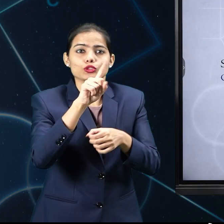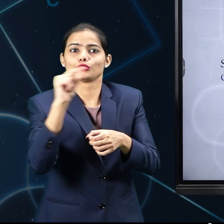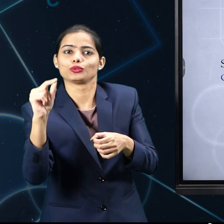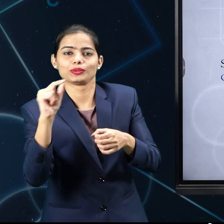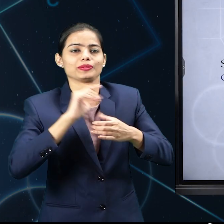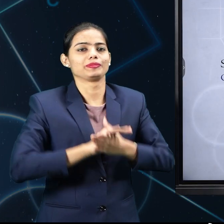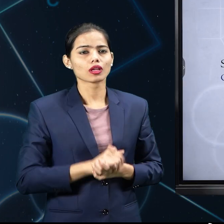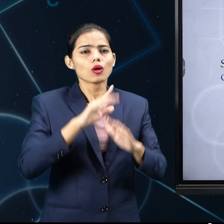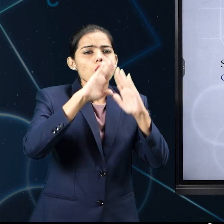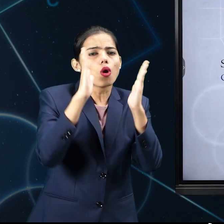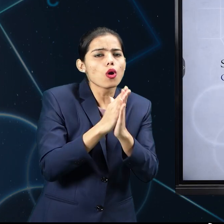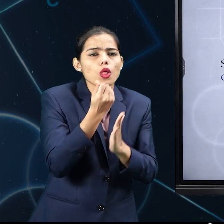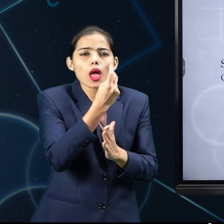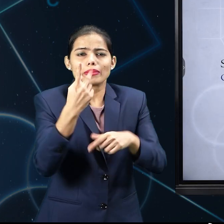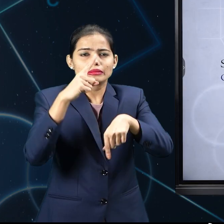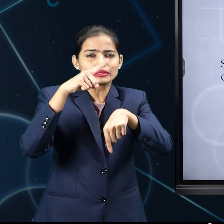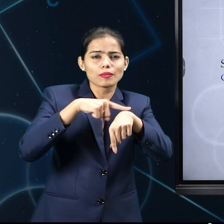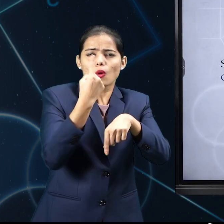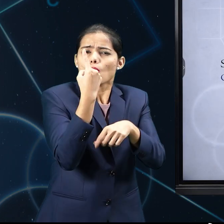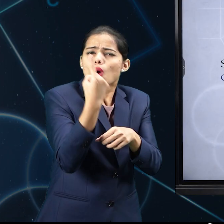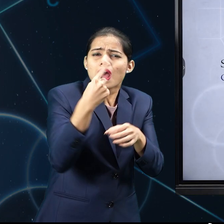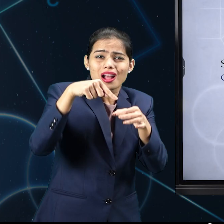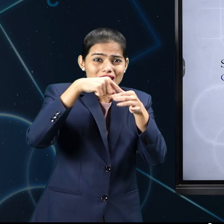दोन्ही पृष्ठ येण्याची वेळ 130.